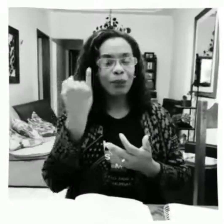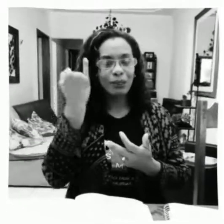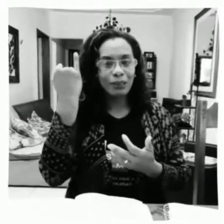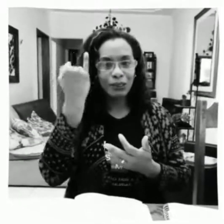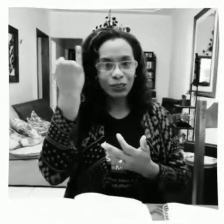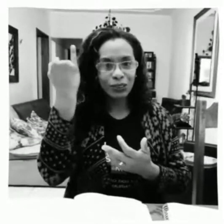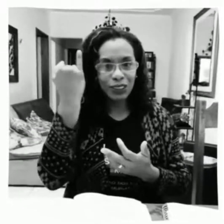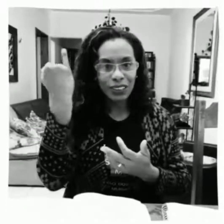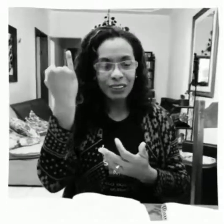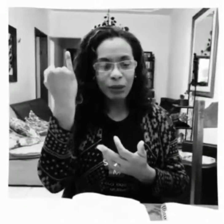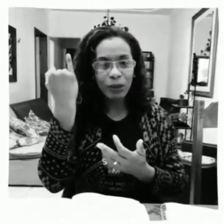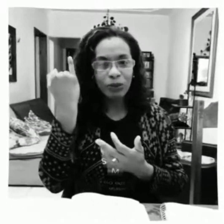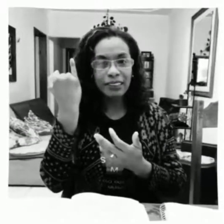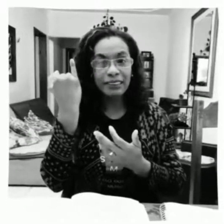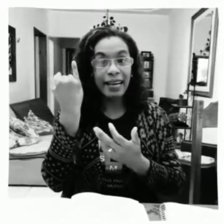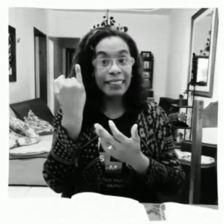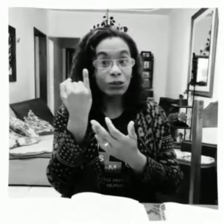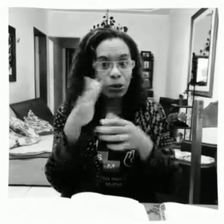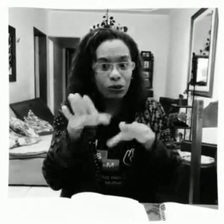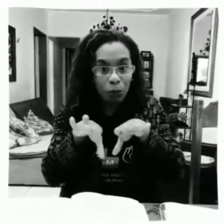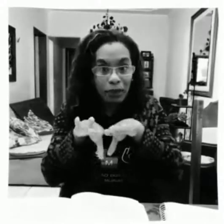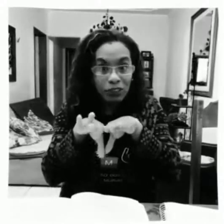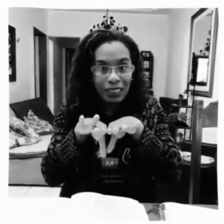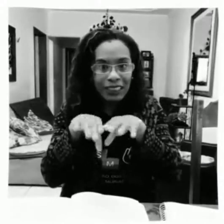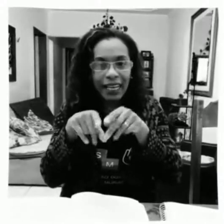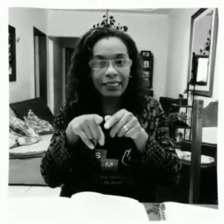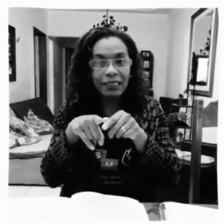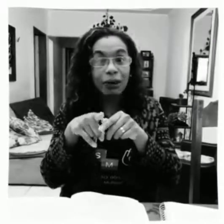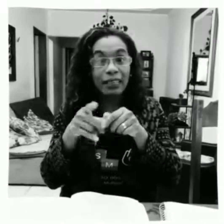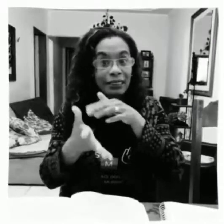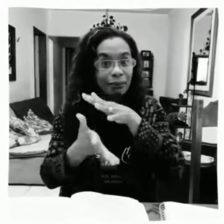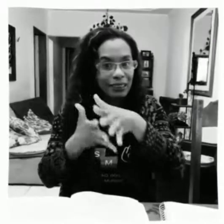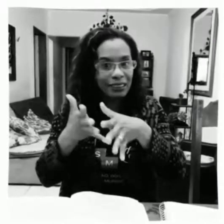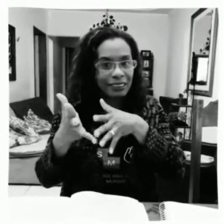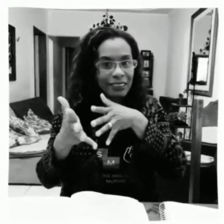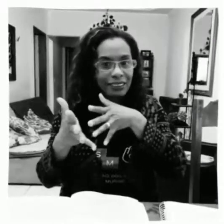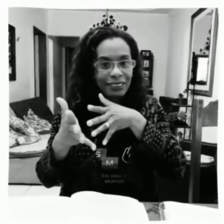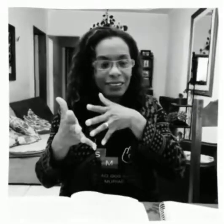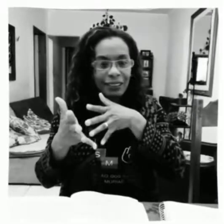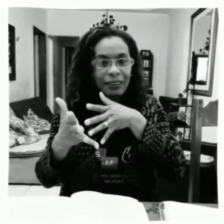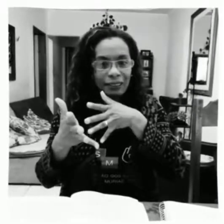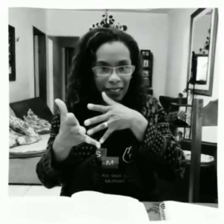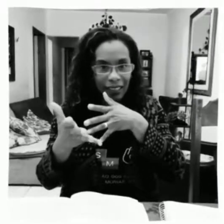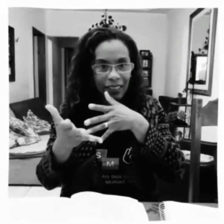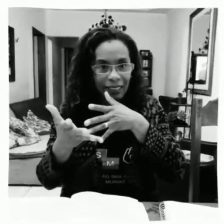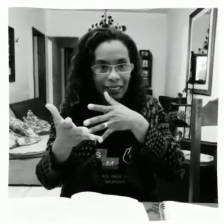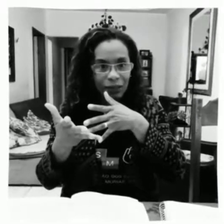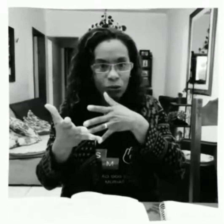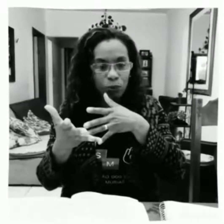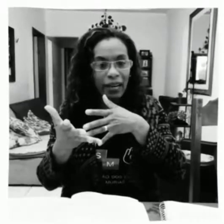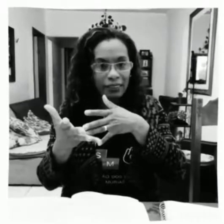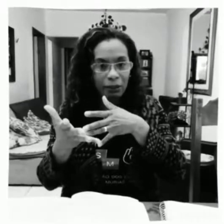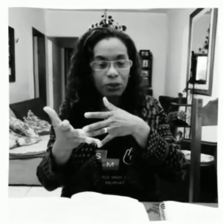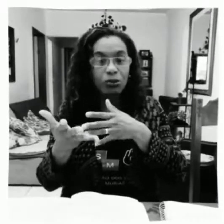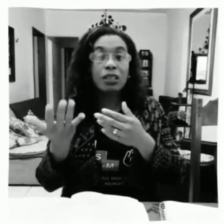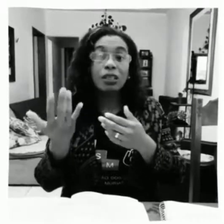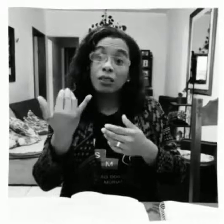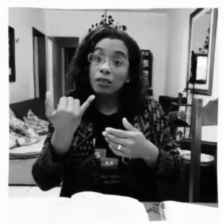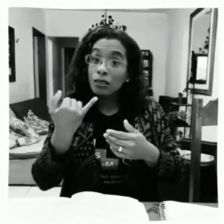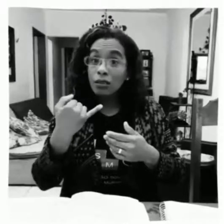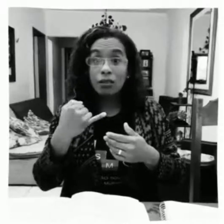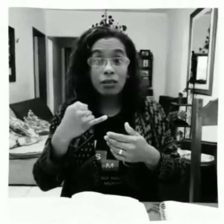muito importante, isso é uma coisa que tá totalmente alinhada com a Libras, tá? Os